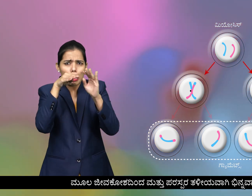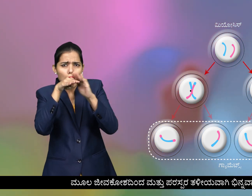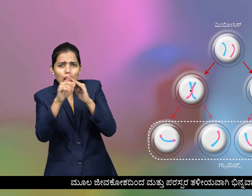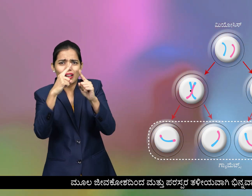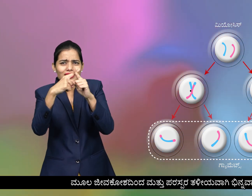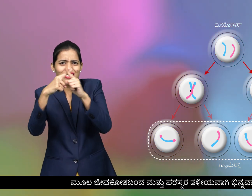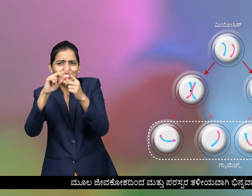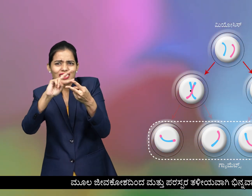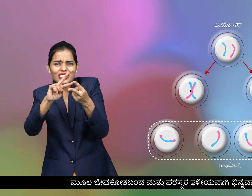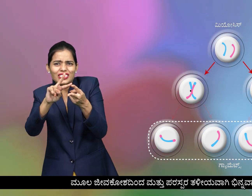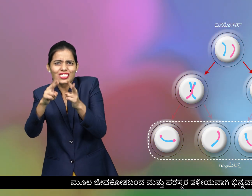ಭಿನ್ನವಾಗಿರುತ್ತದೆ.